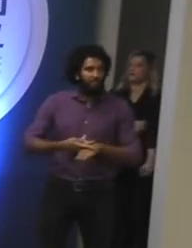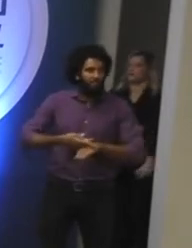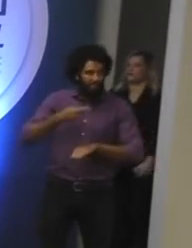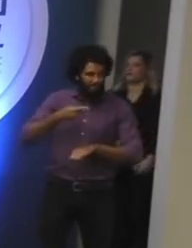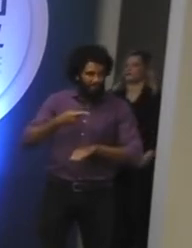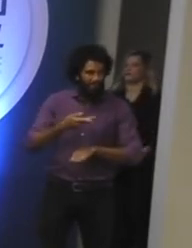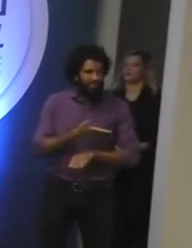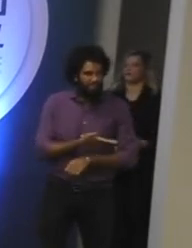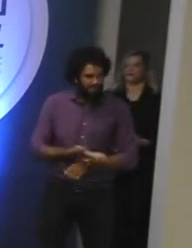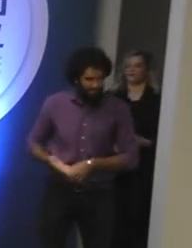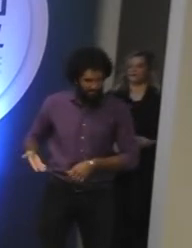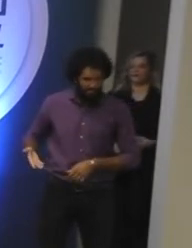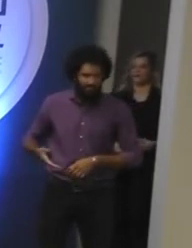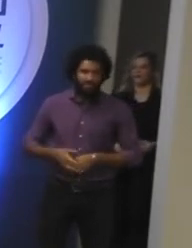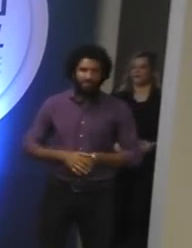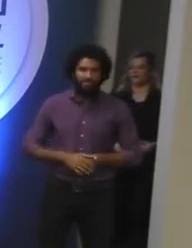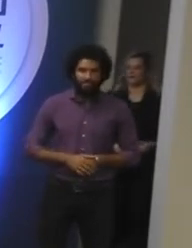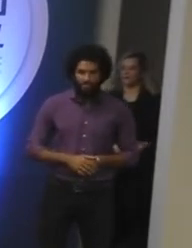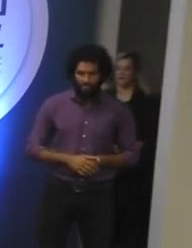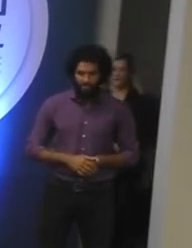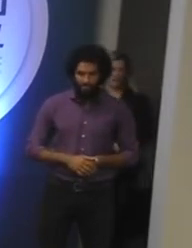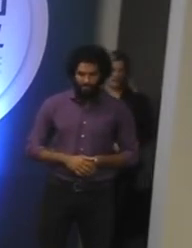Por gentileza.